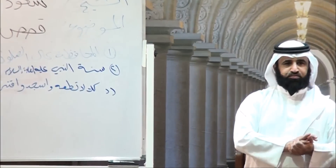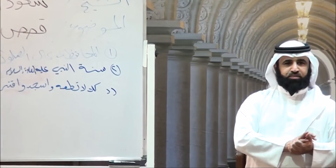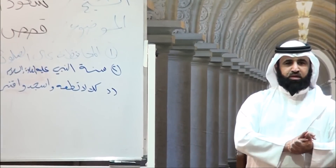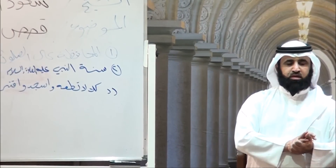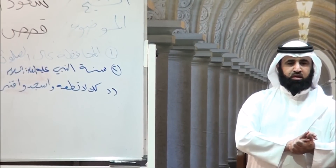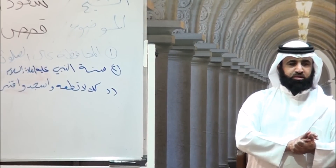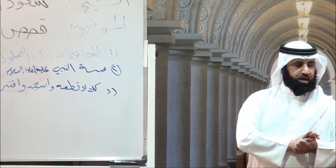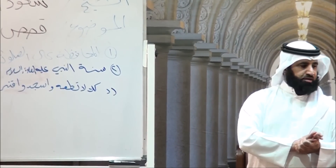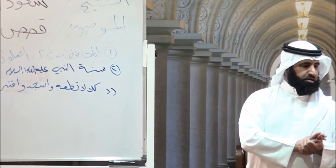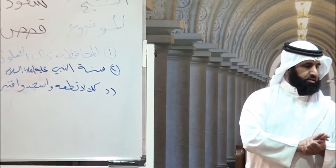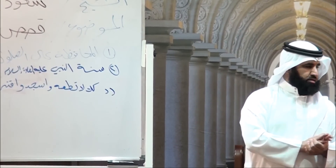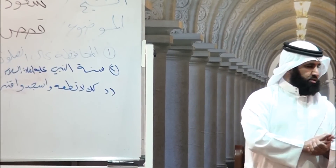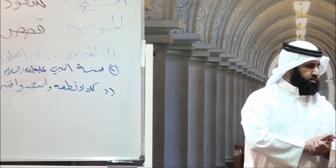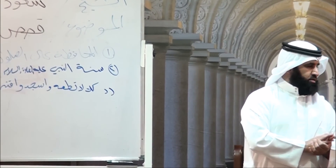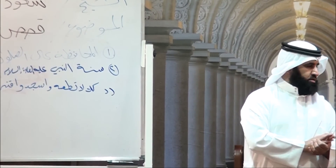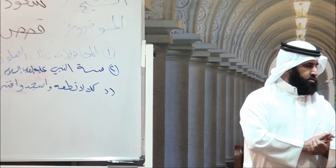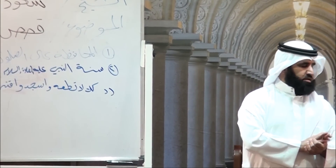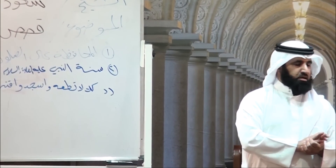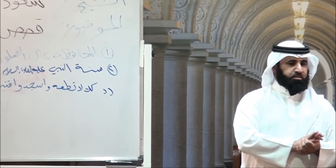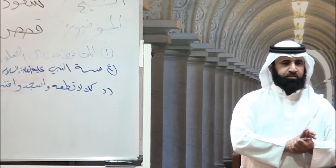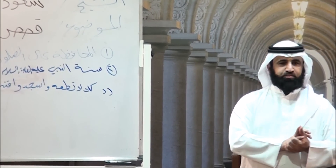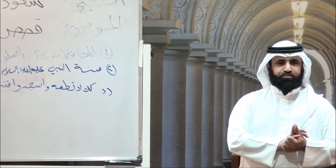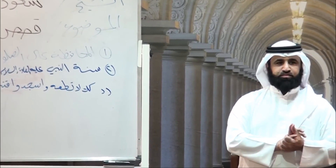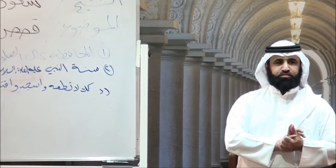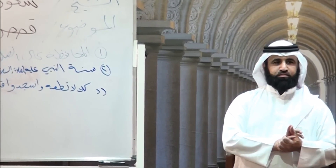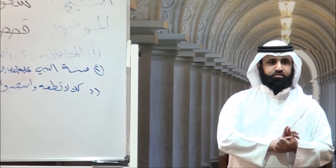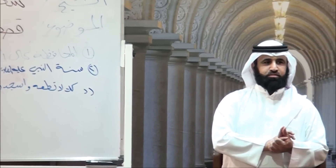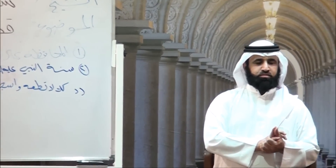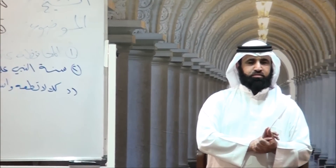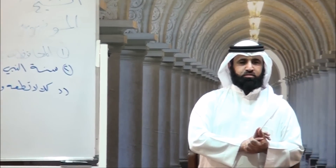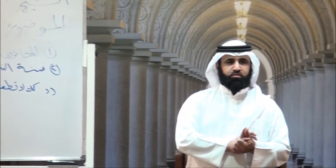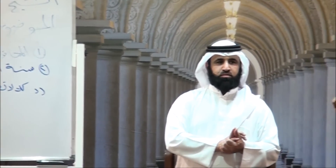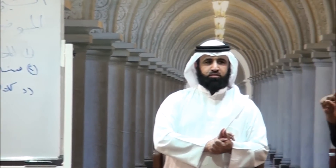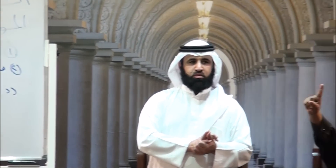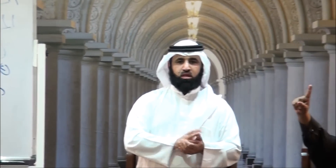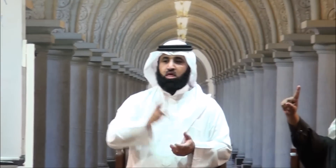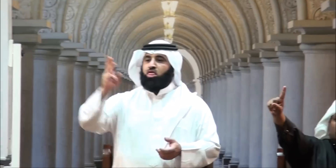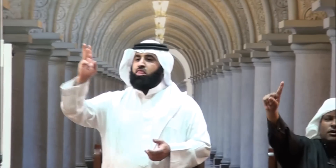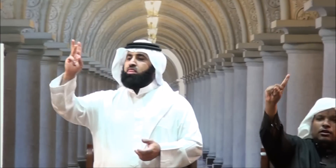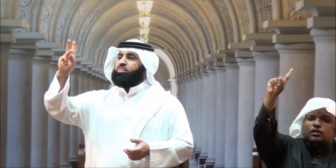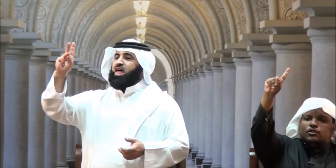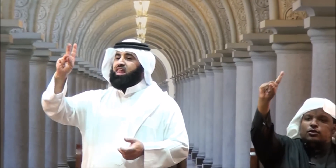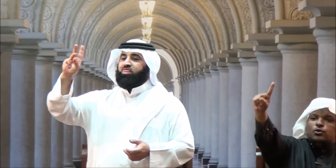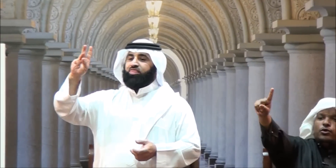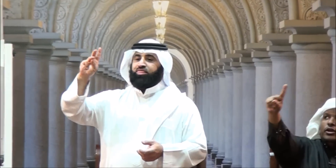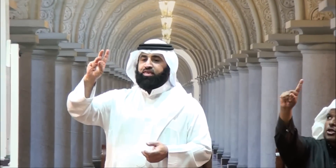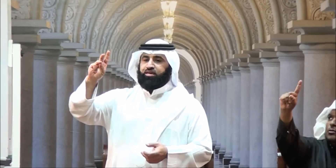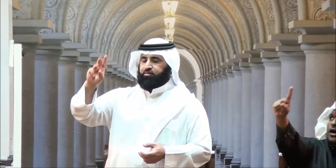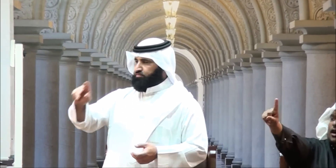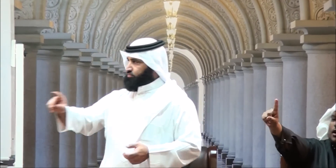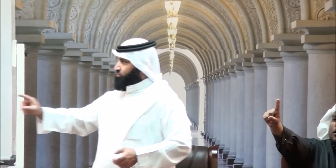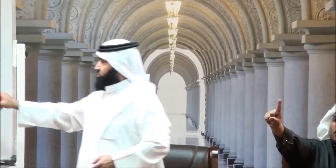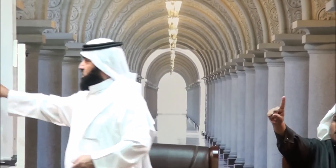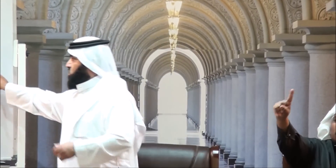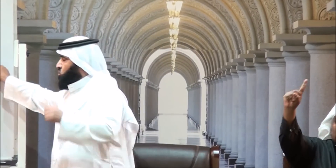الثانية أو الثالثة اللي هي ضروري يا